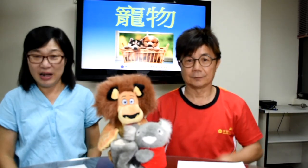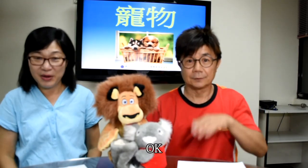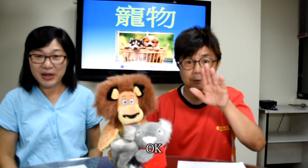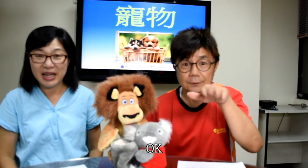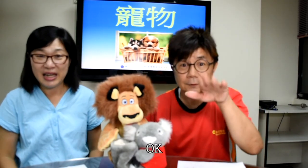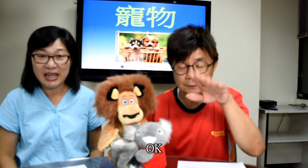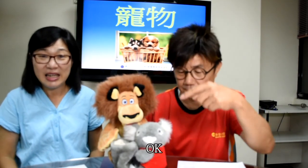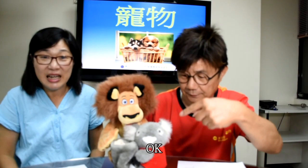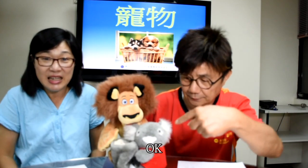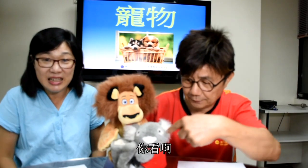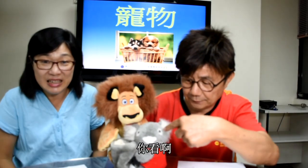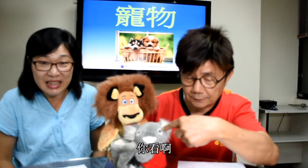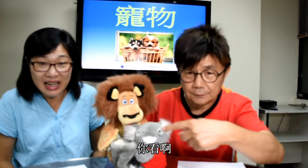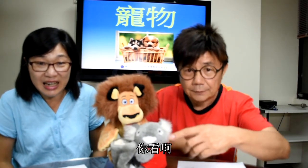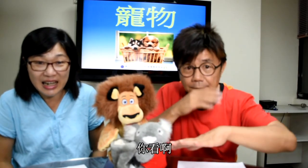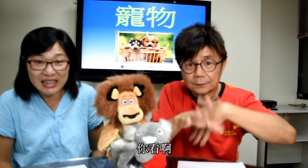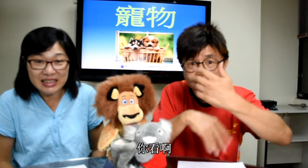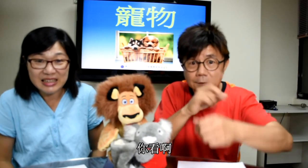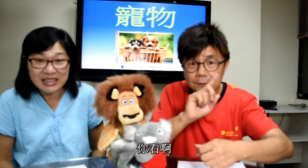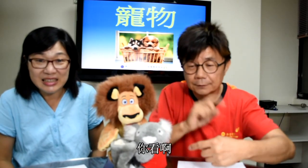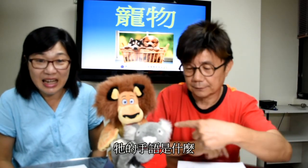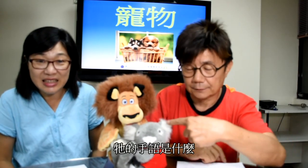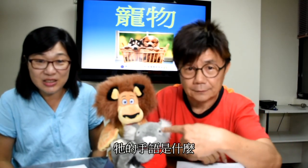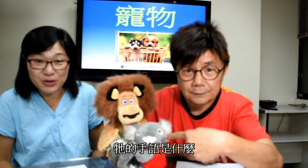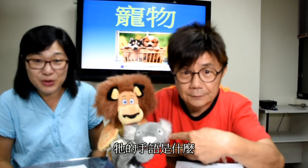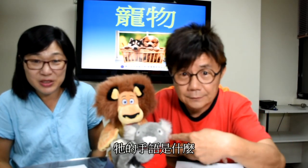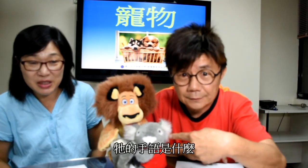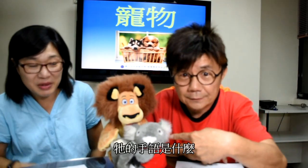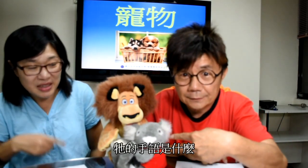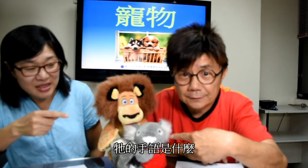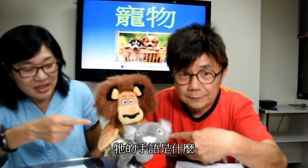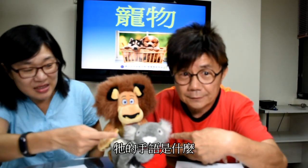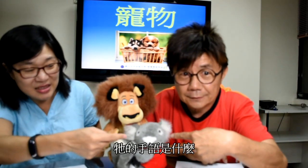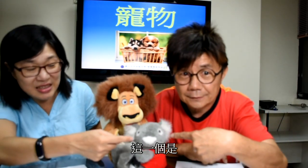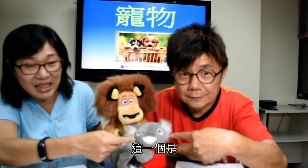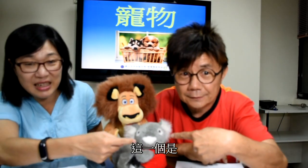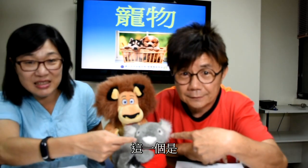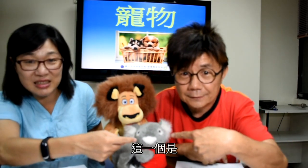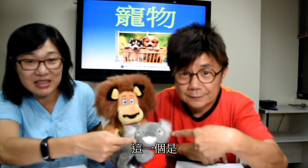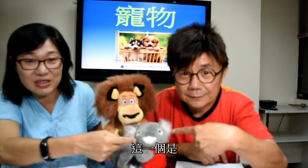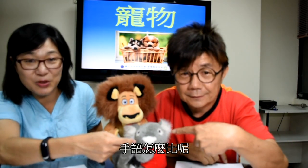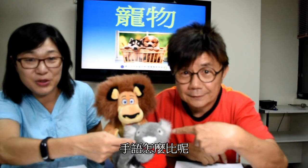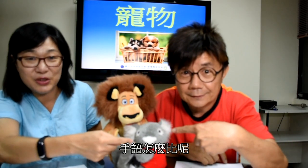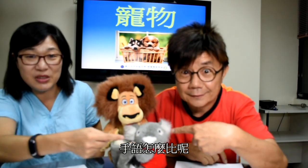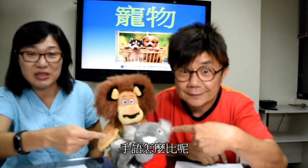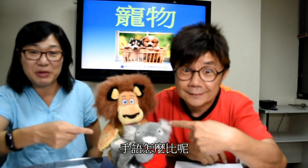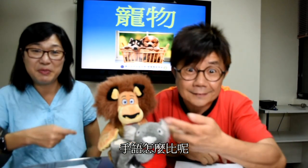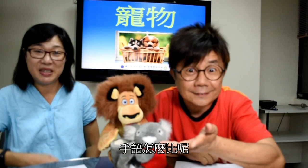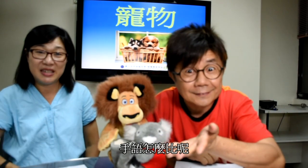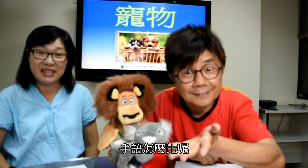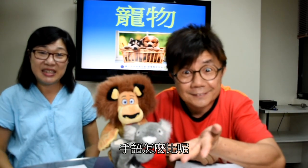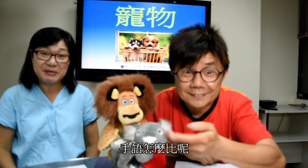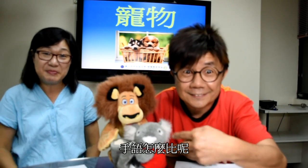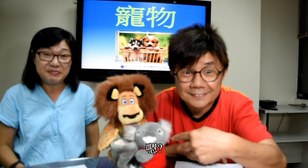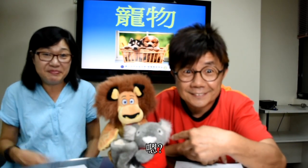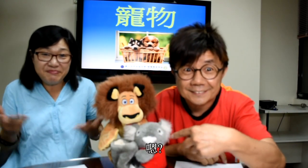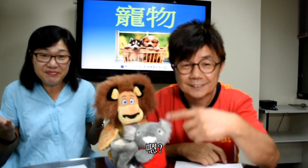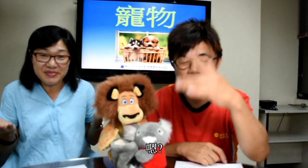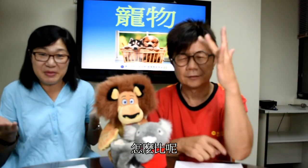，OK， 你看啊，它的手语是什么？这一个是手语，怎么比呢？怎么？